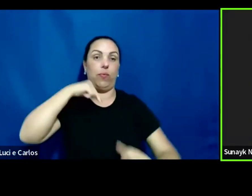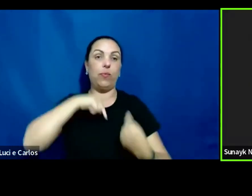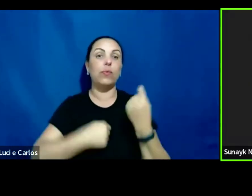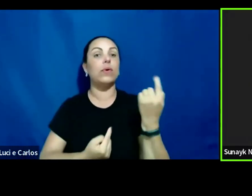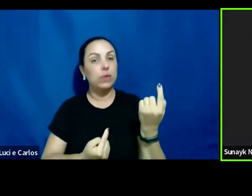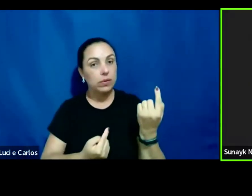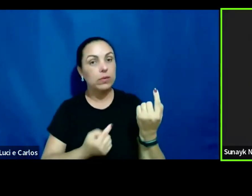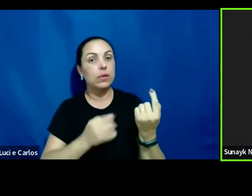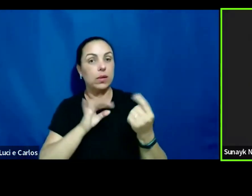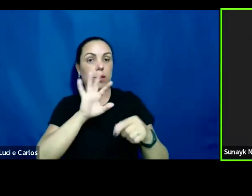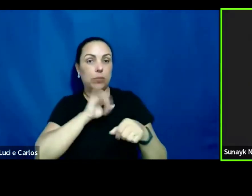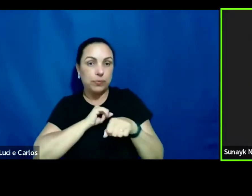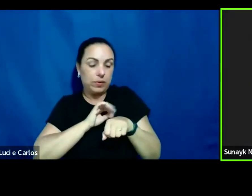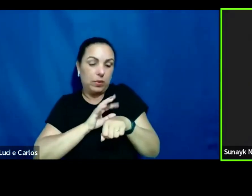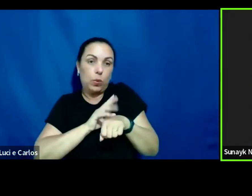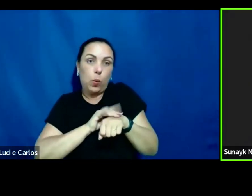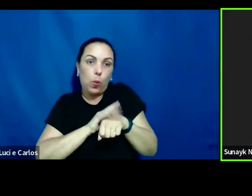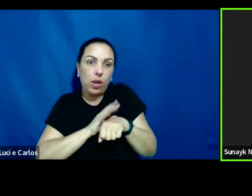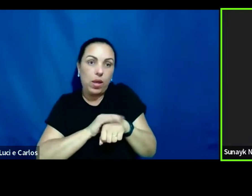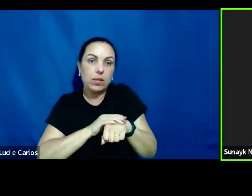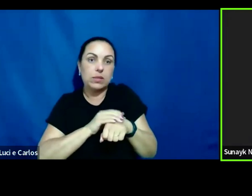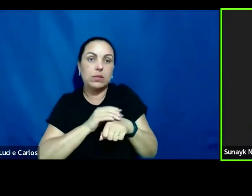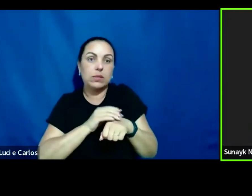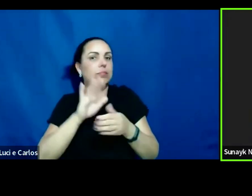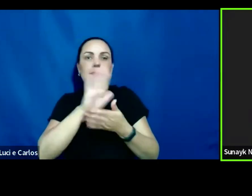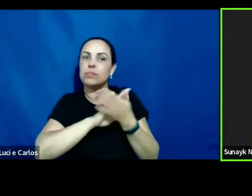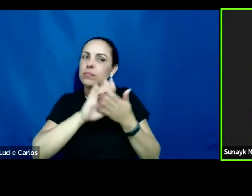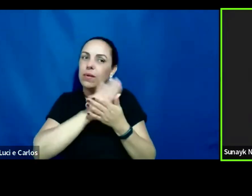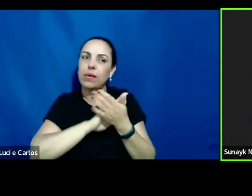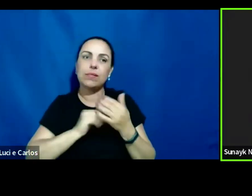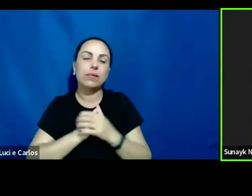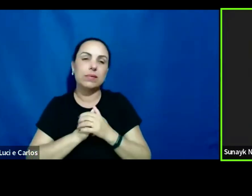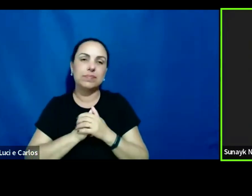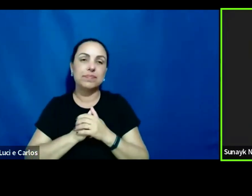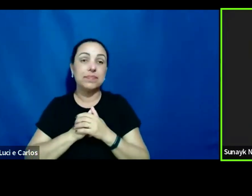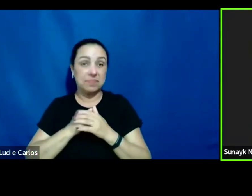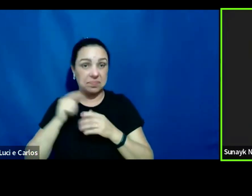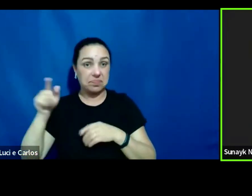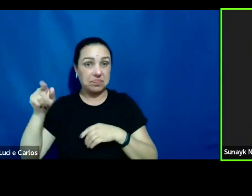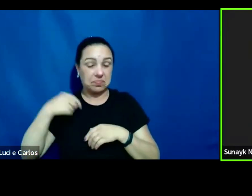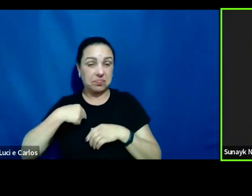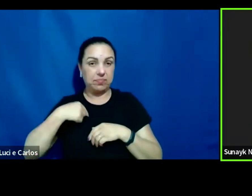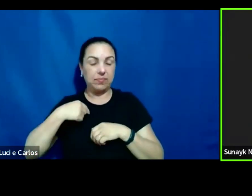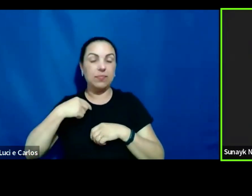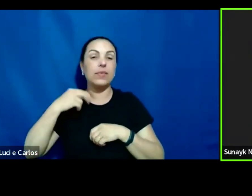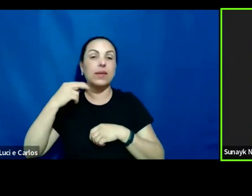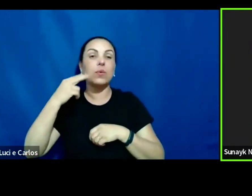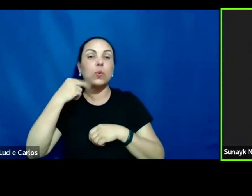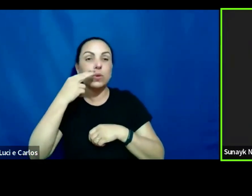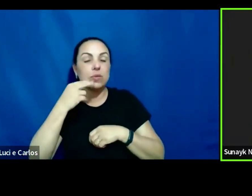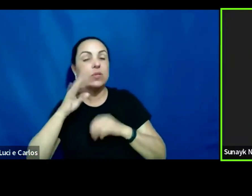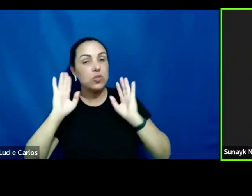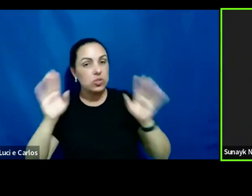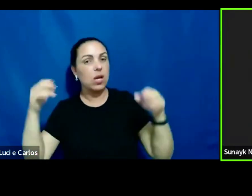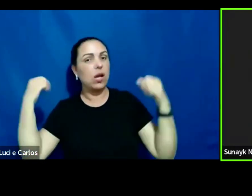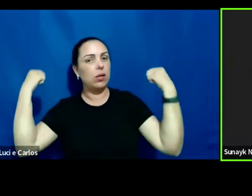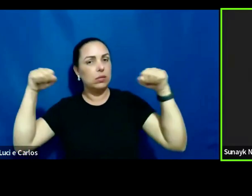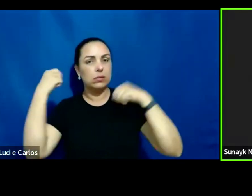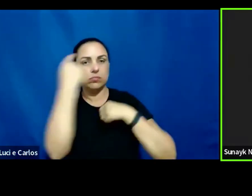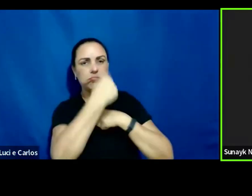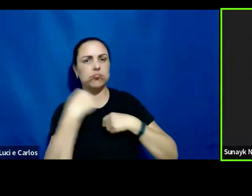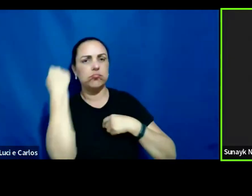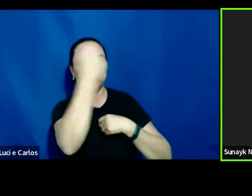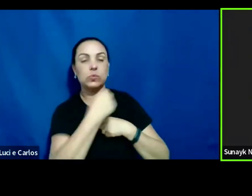trombose. Eu já treinei hoje, treinei 2 horas na academia hoje. E você já treinou hoje? Ah, eu não